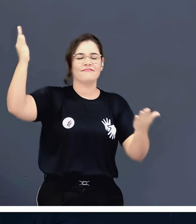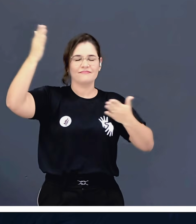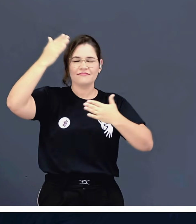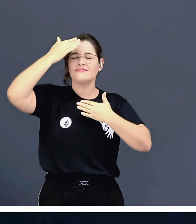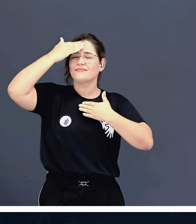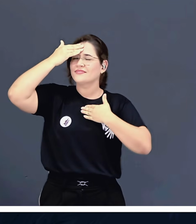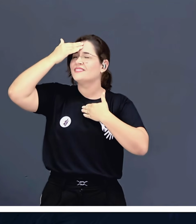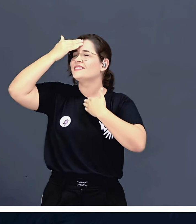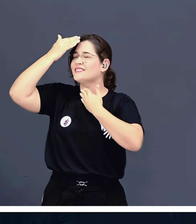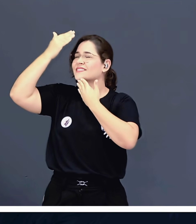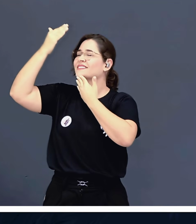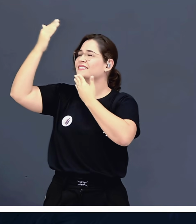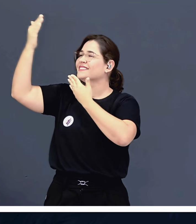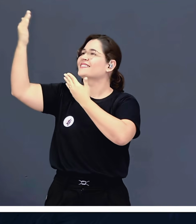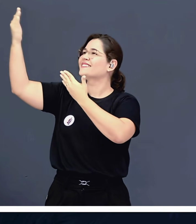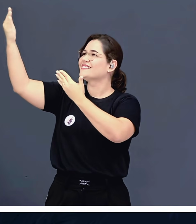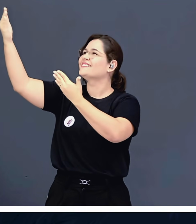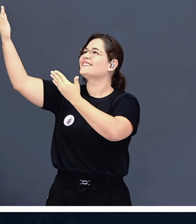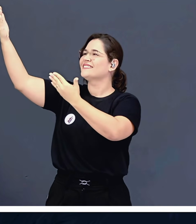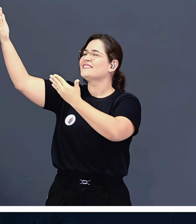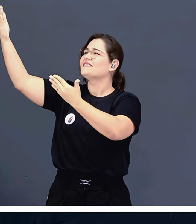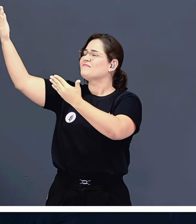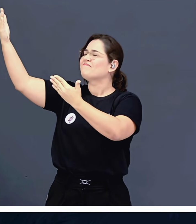Eu te agradeço